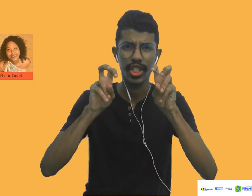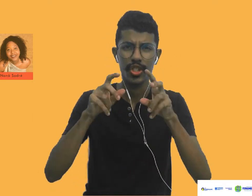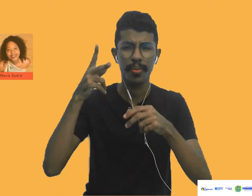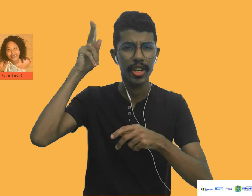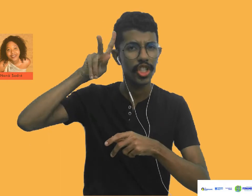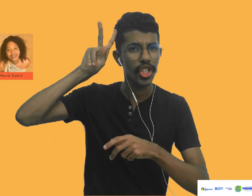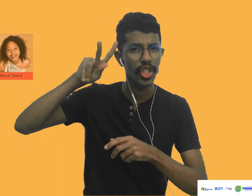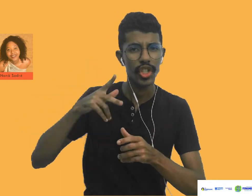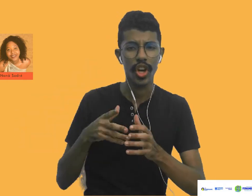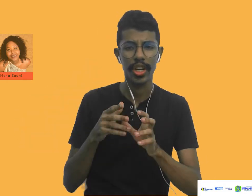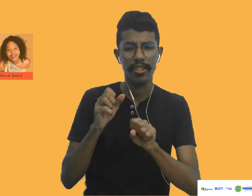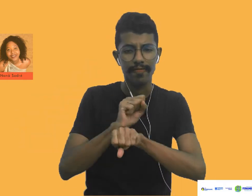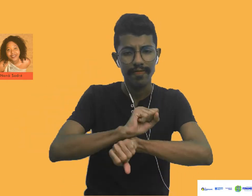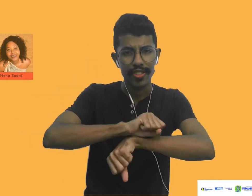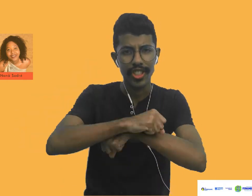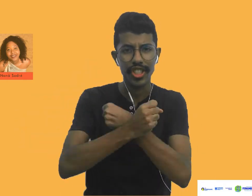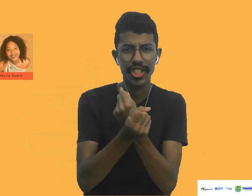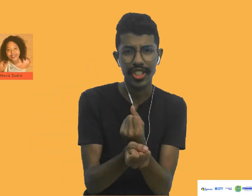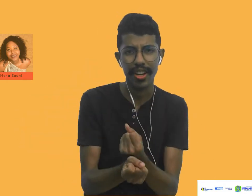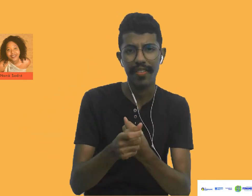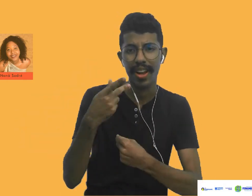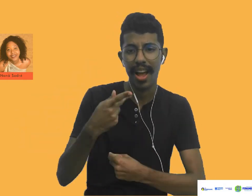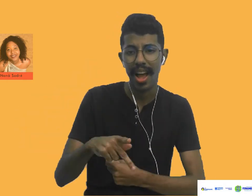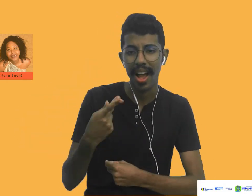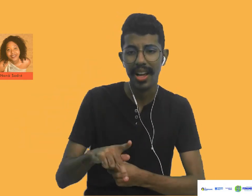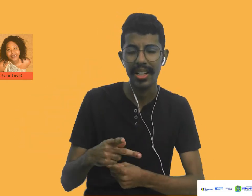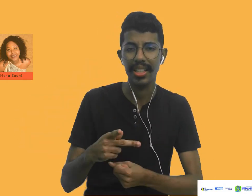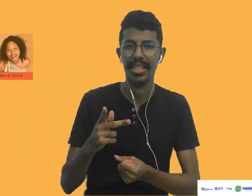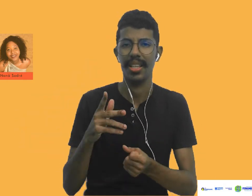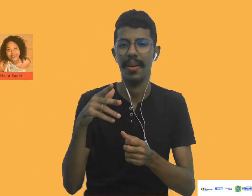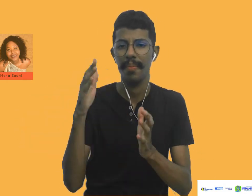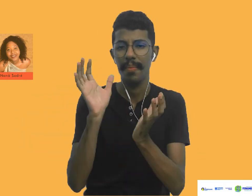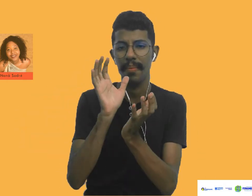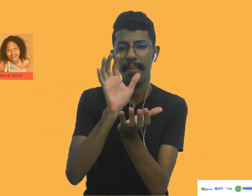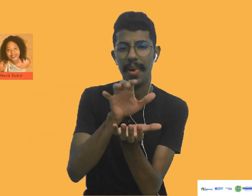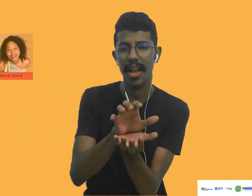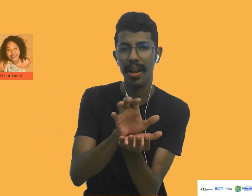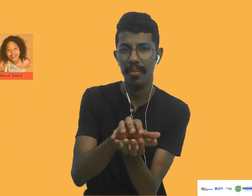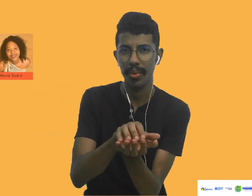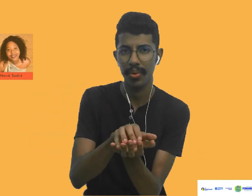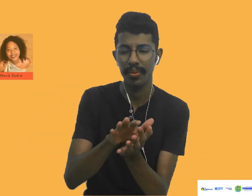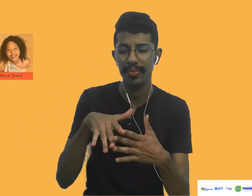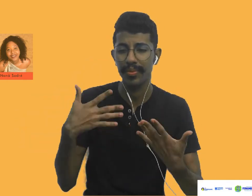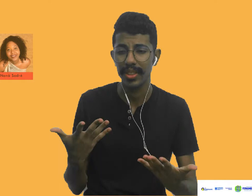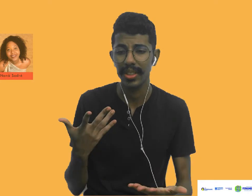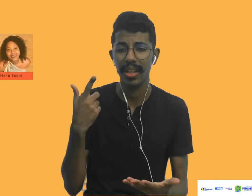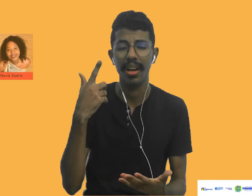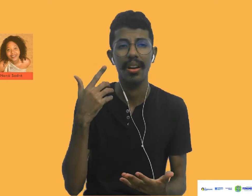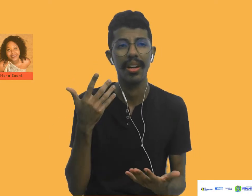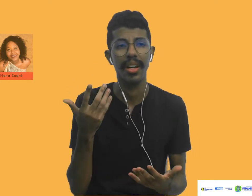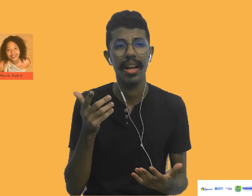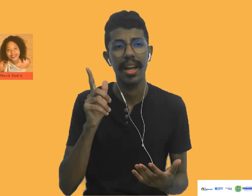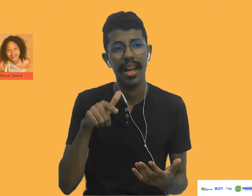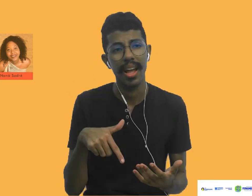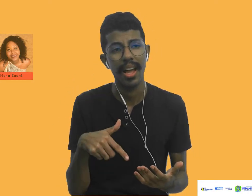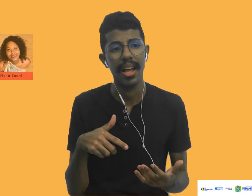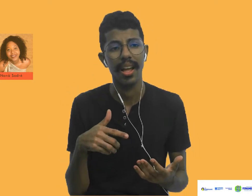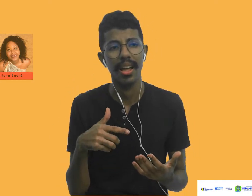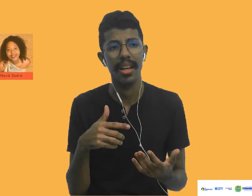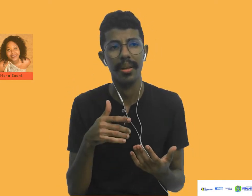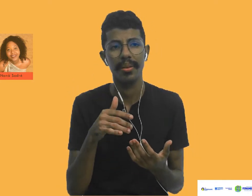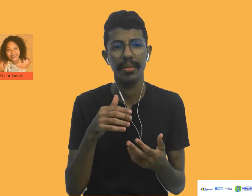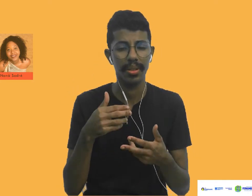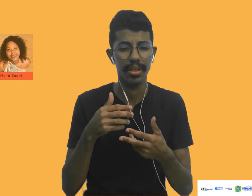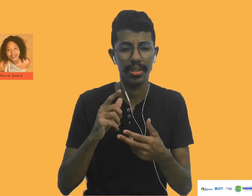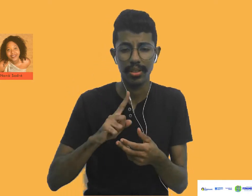da escravidão em Pernambuco. Então, a história da escravidão em Pernambuco, ela é